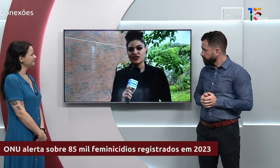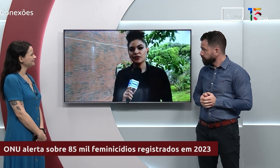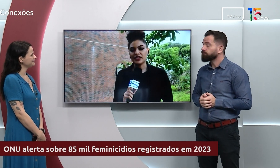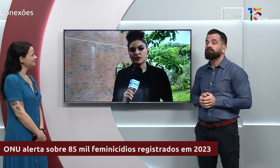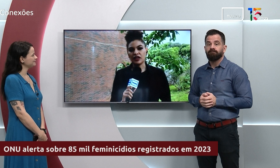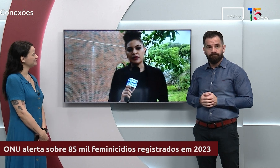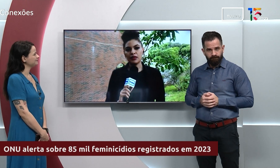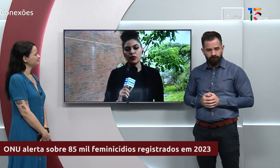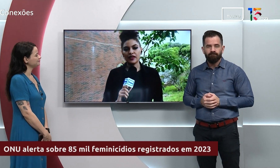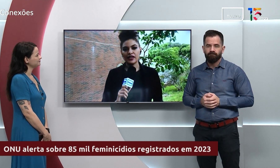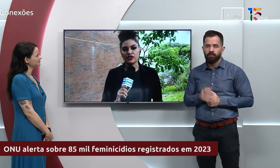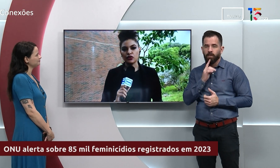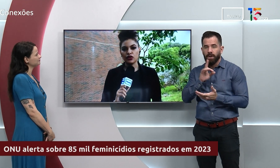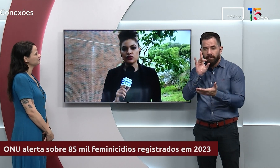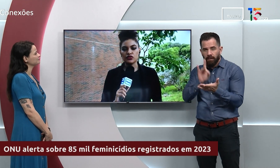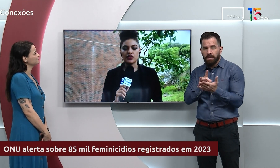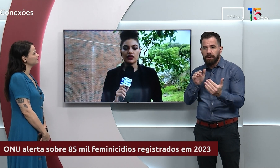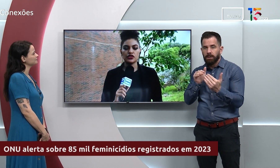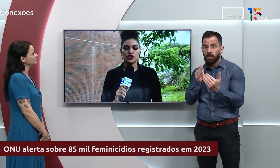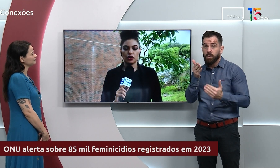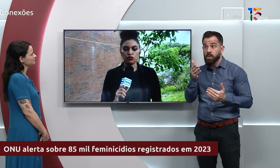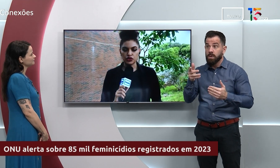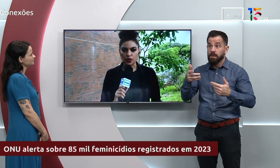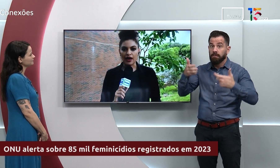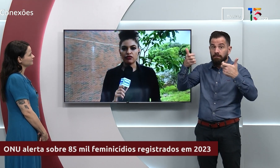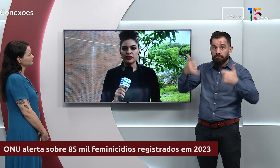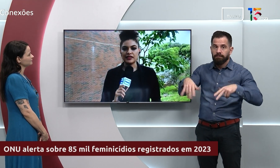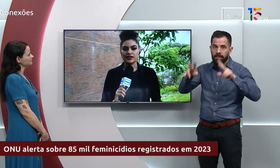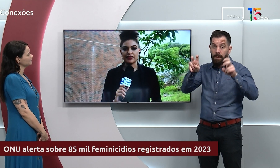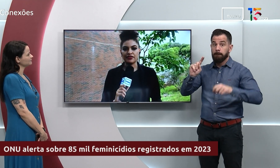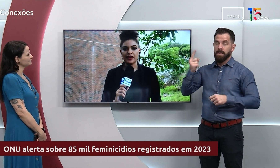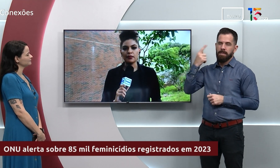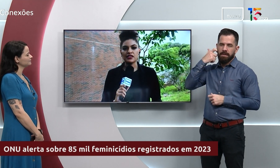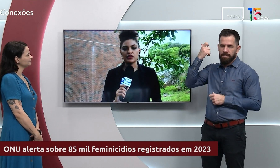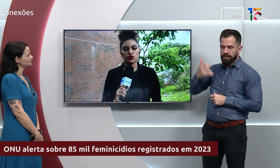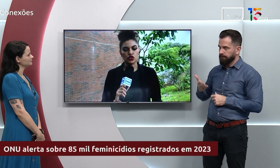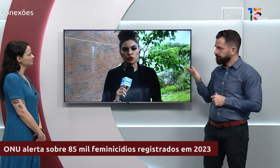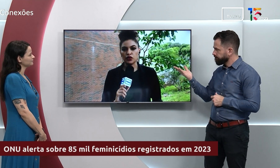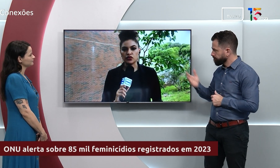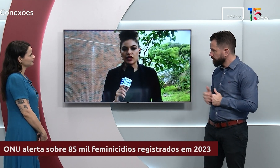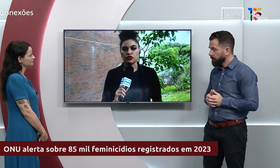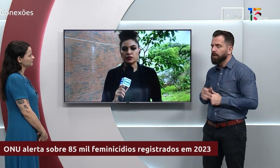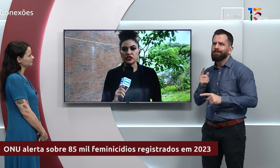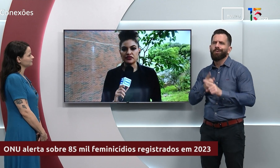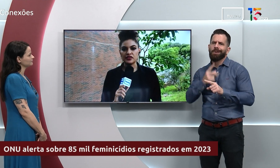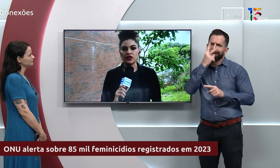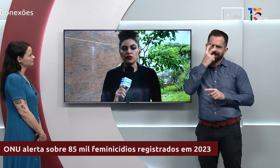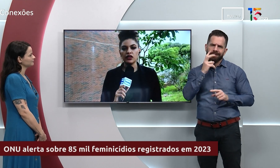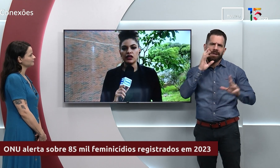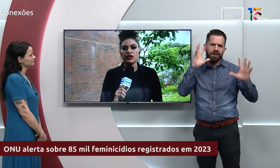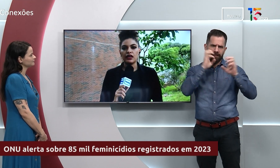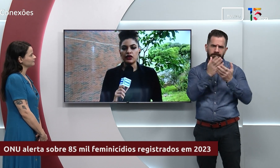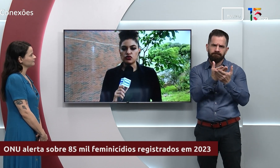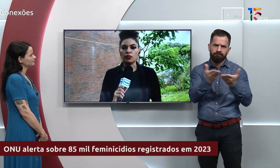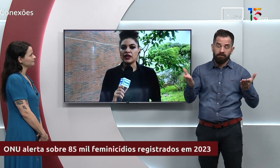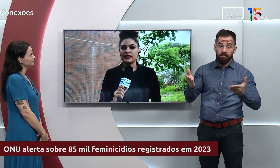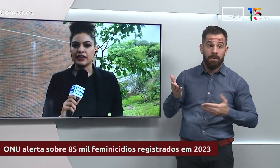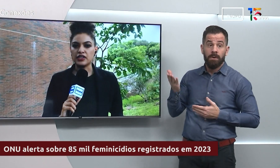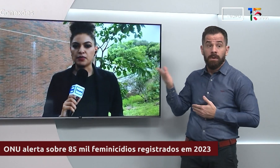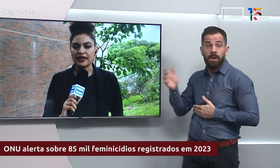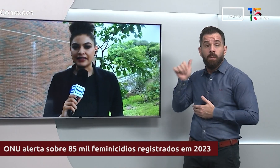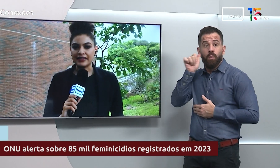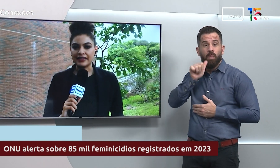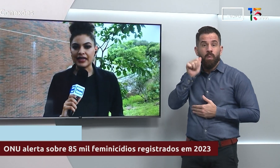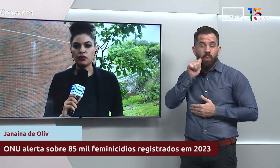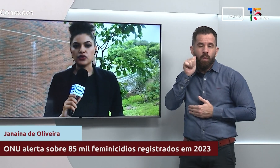É isso mesmo, Camila. Boa tarde a todos. Antes de continuar, vou me descrever. Pensa do nosso público cego de baixa visão. Eu sou uma mulher negra